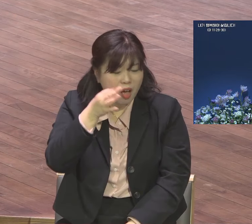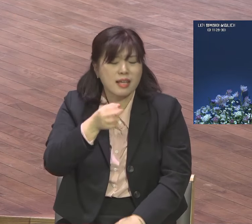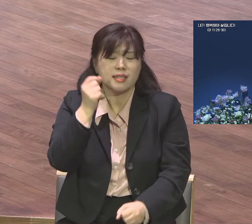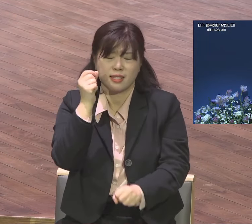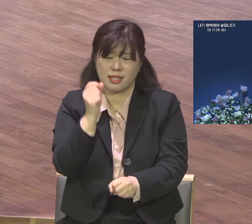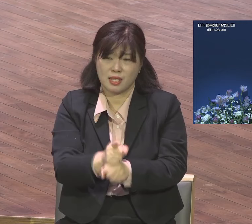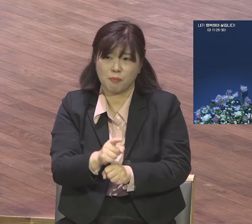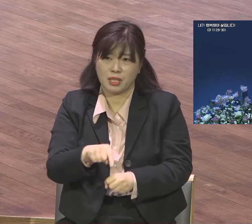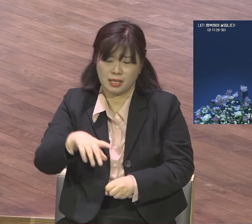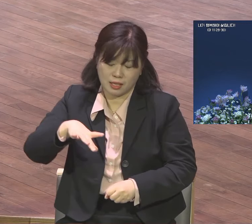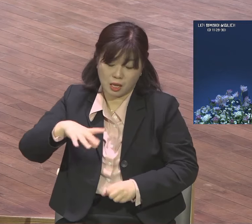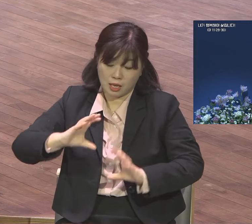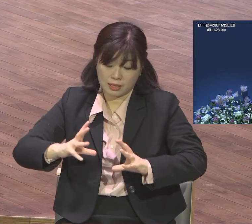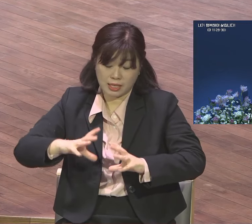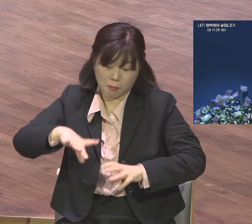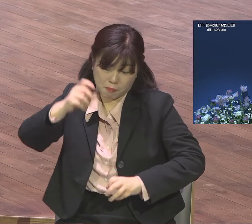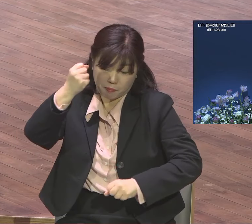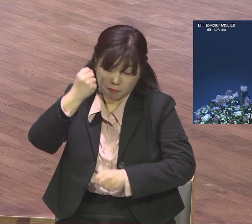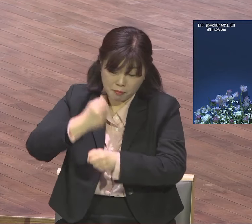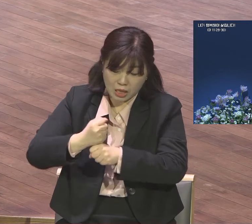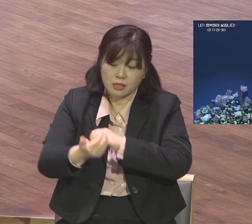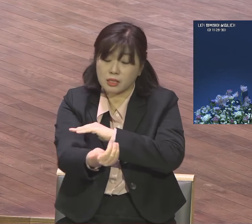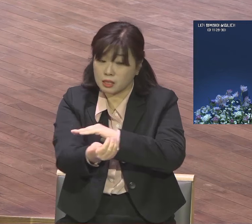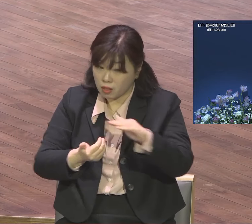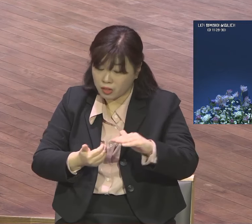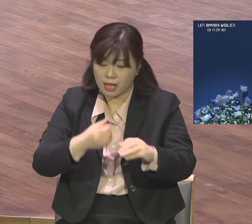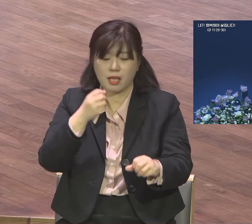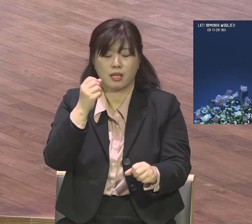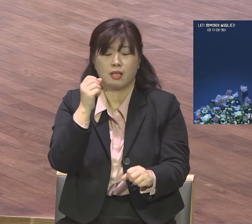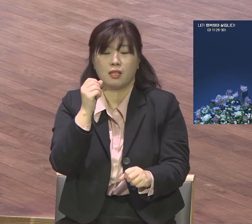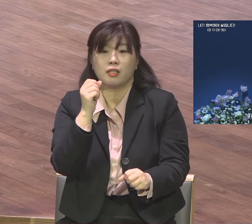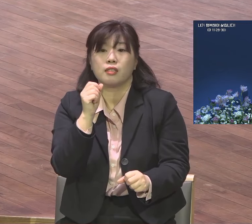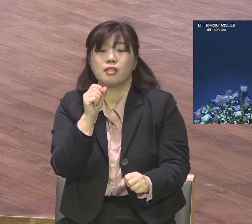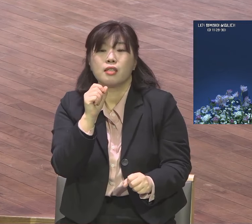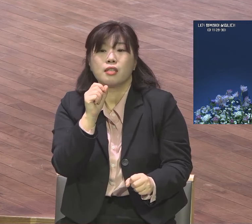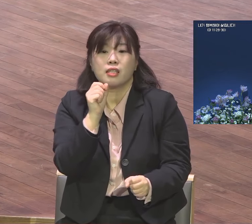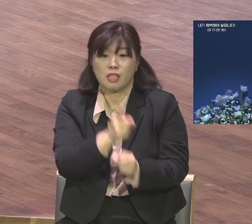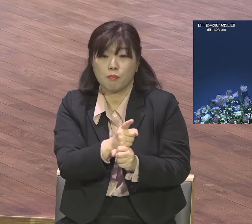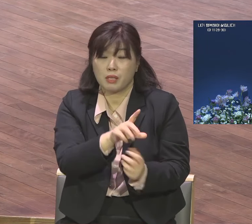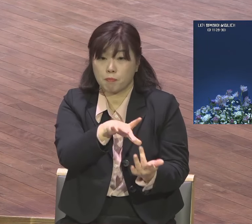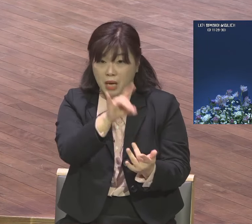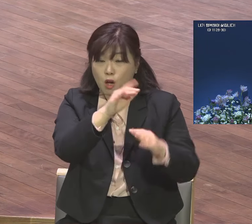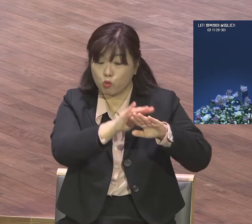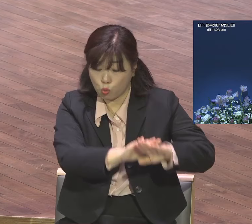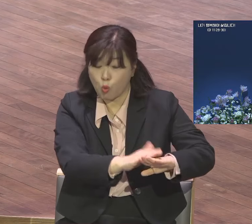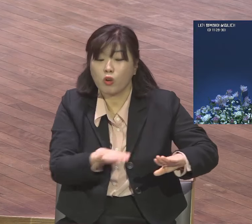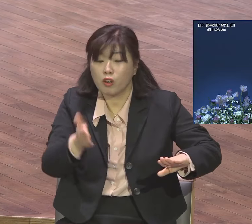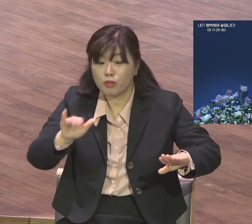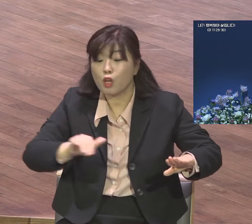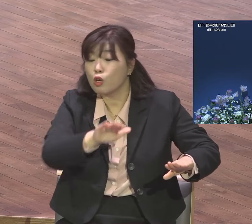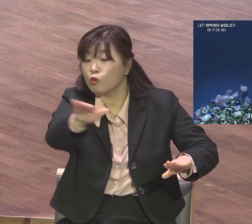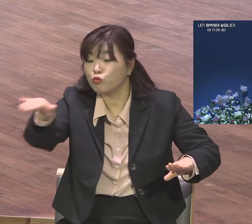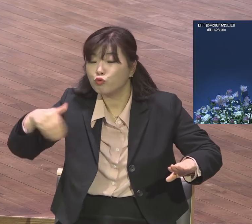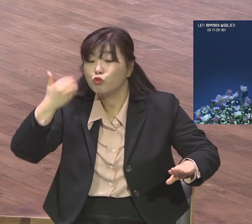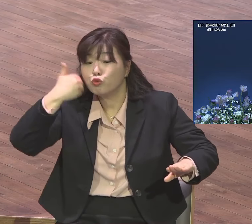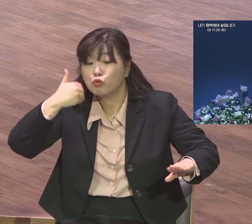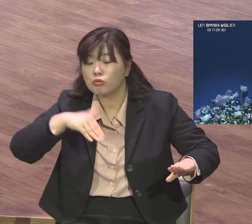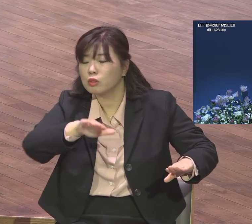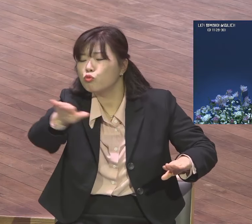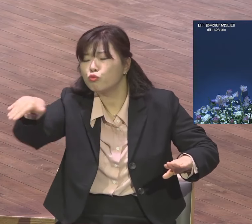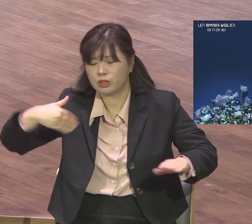구원하시기로 작정하셨다는 것입니다. 얼마나 놀라운 일입니까? 사도행전 13장